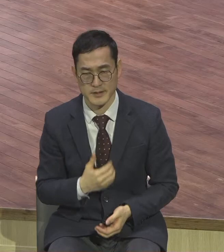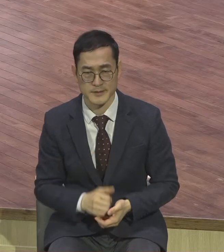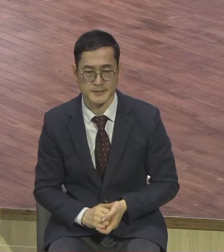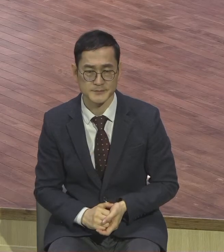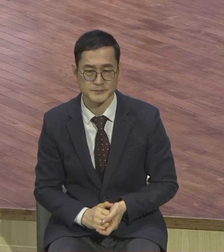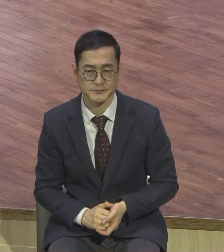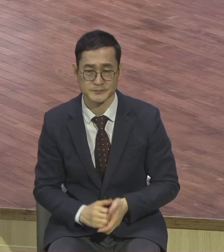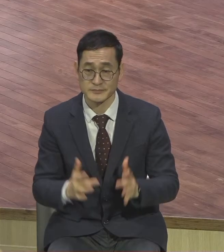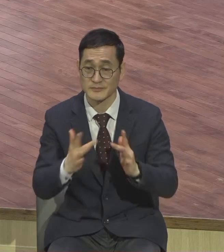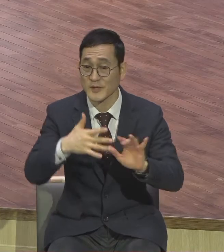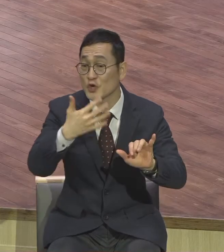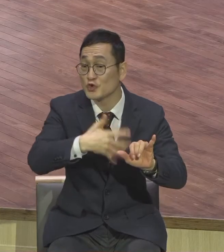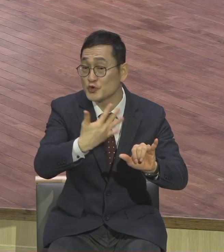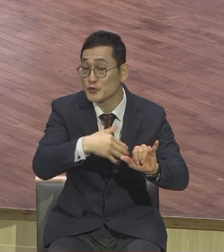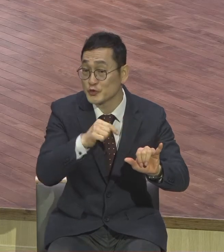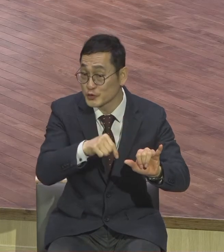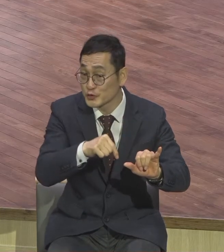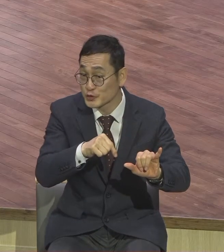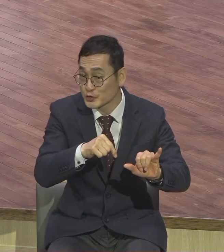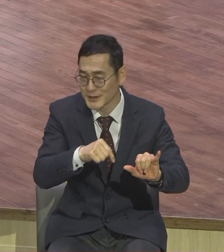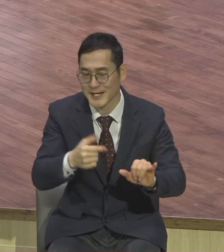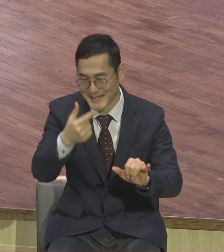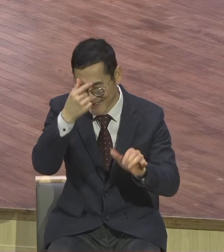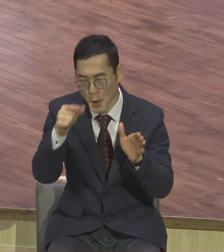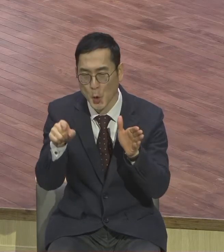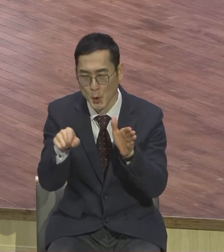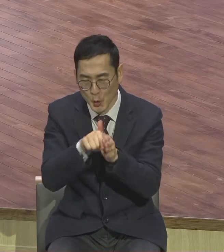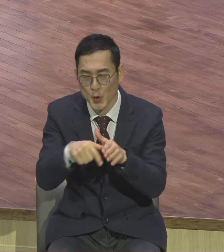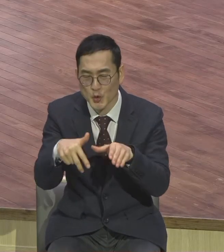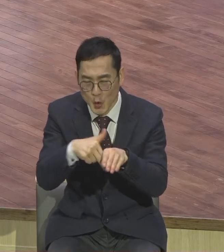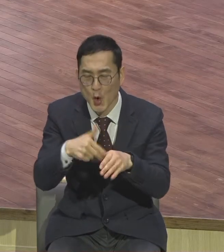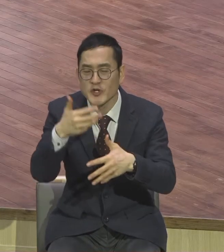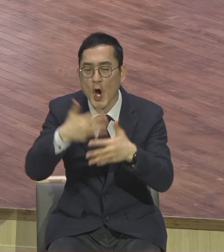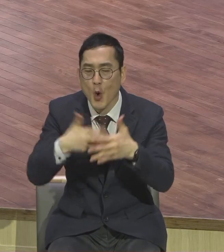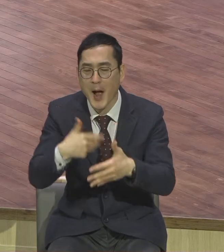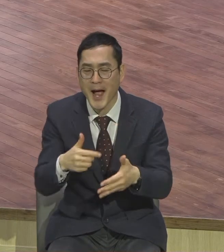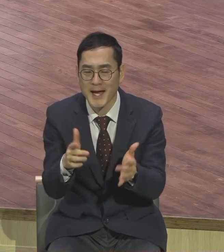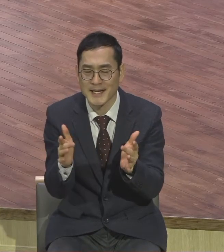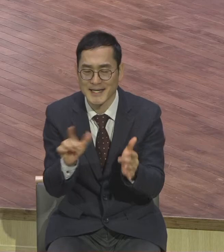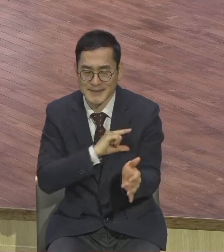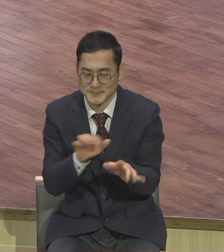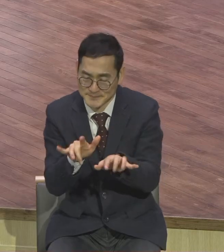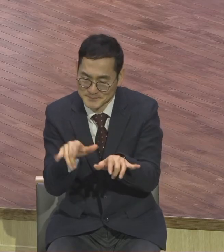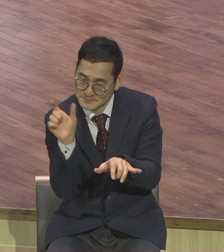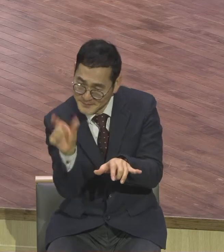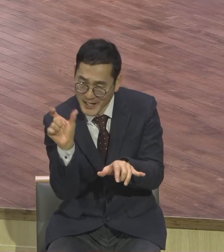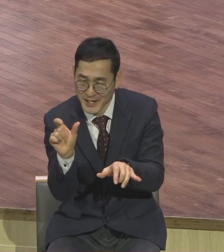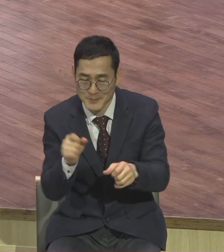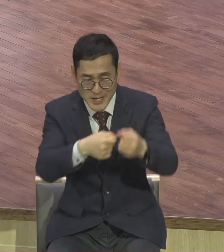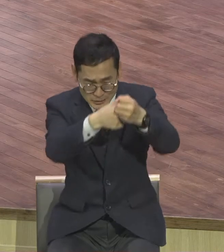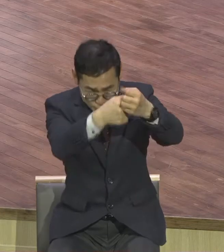유튜브에서요 기독교 영화를 검색을 딱 하면 수백 편의 영화가 그렇게 나오는데